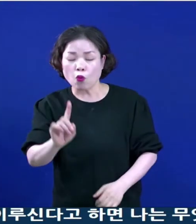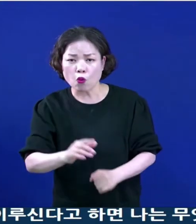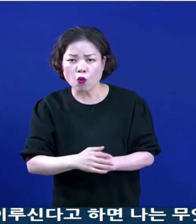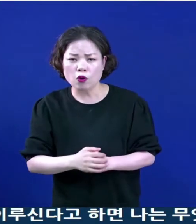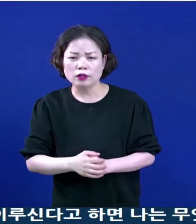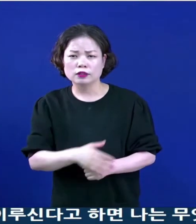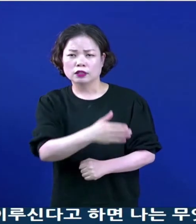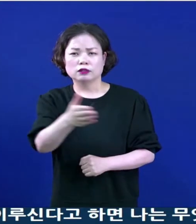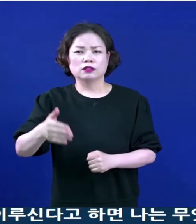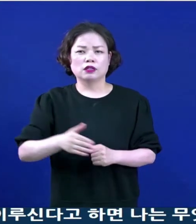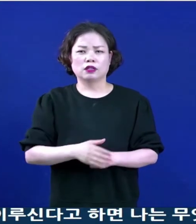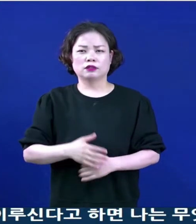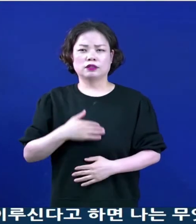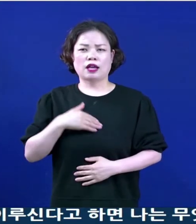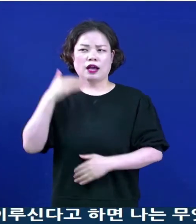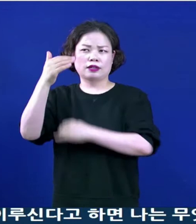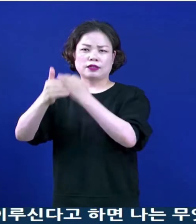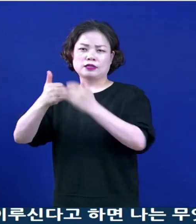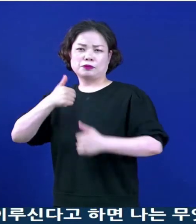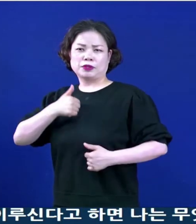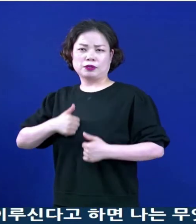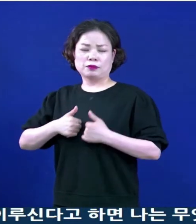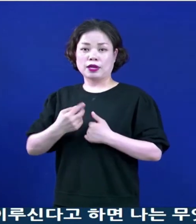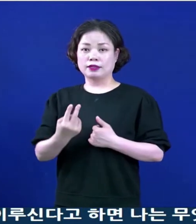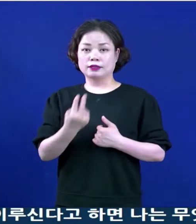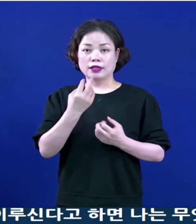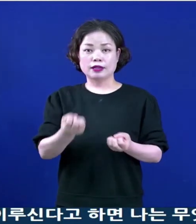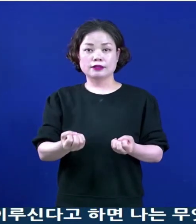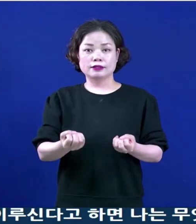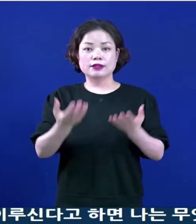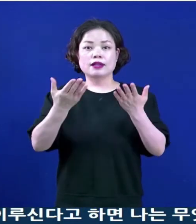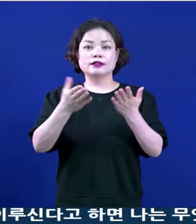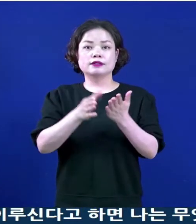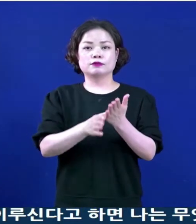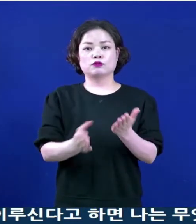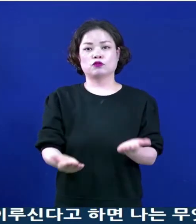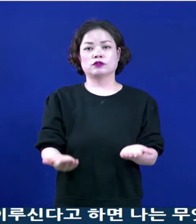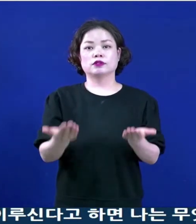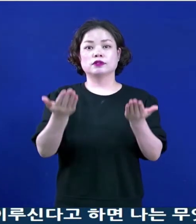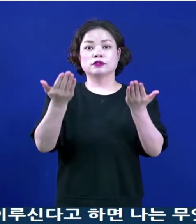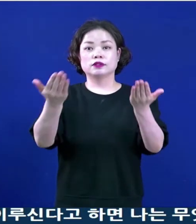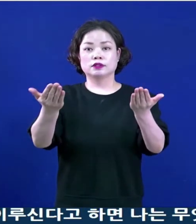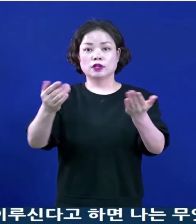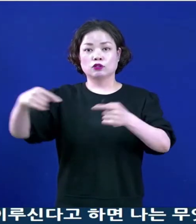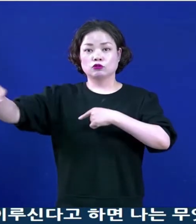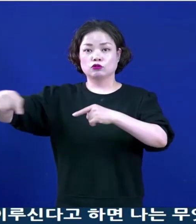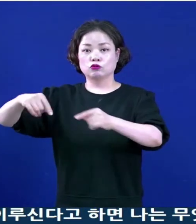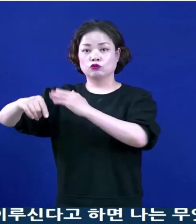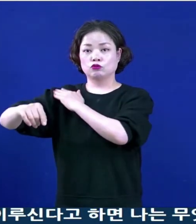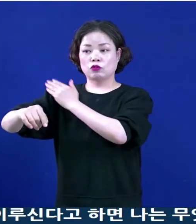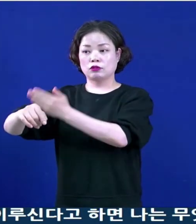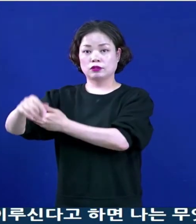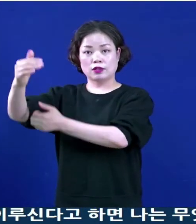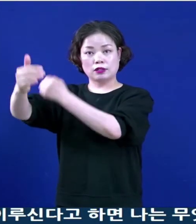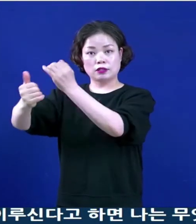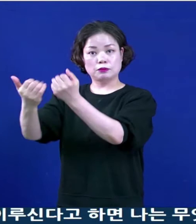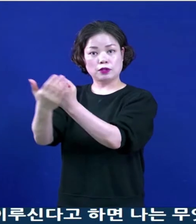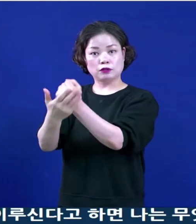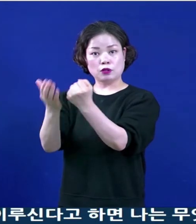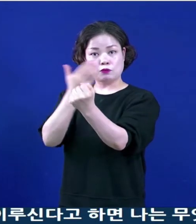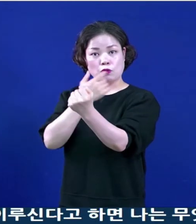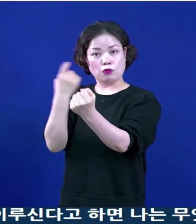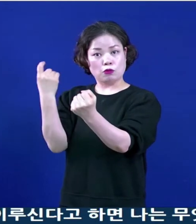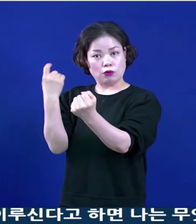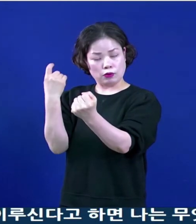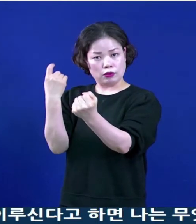그러므로 너희 몸을 하나님이 기뻐하시는 산제사로 드리라는 것입니다. 주권적인 하나님의 은혜의